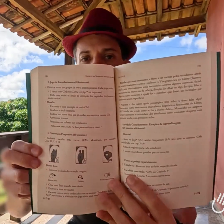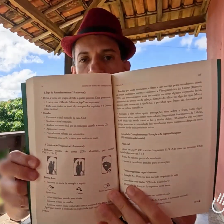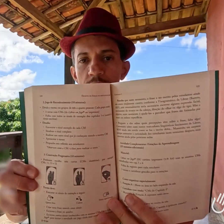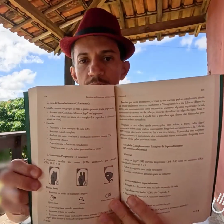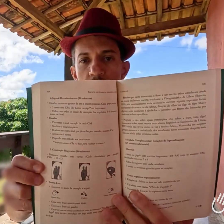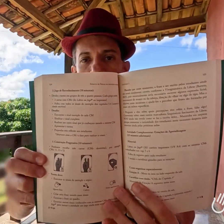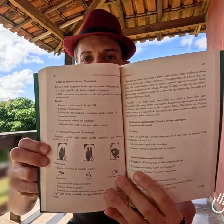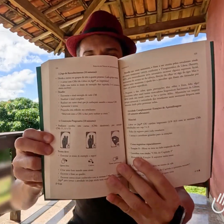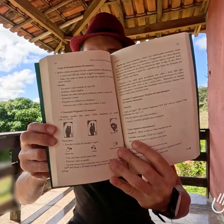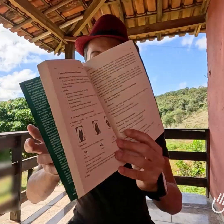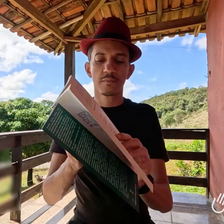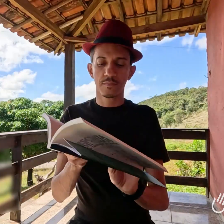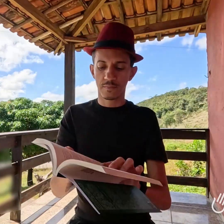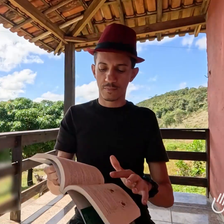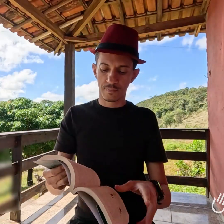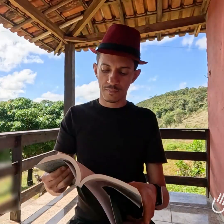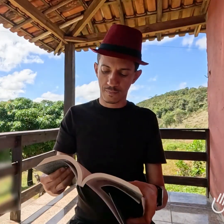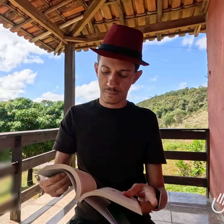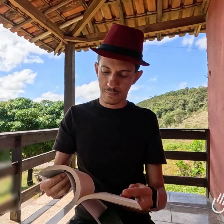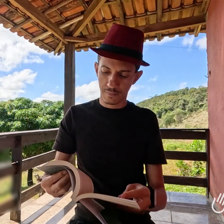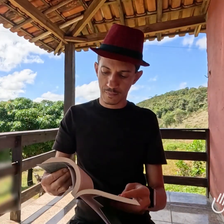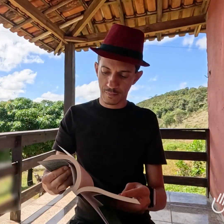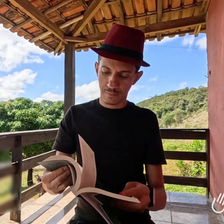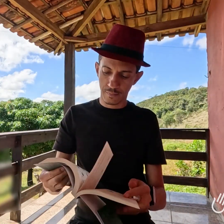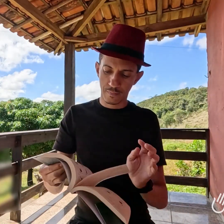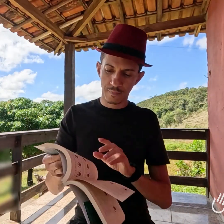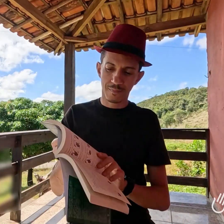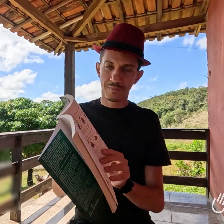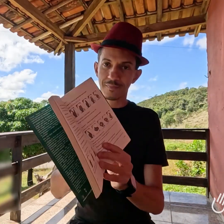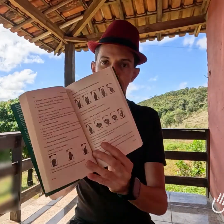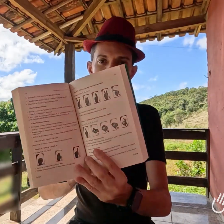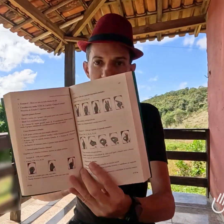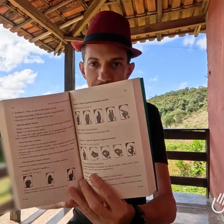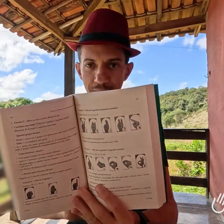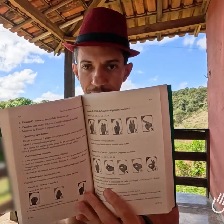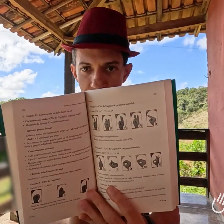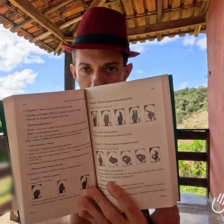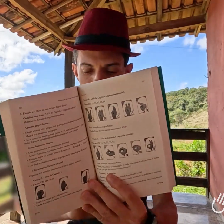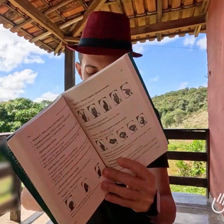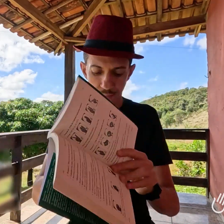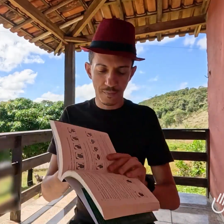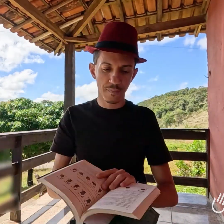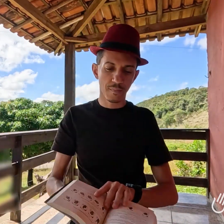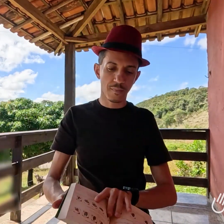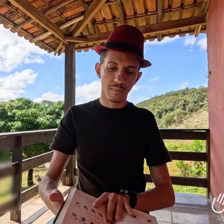Veja aqui. Aqui está orientando, mostra cartas do Libras em Jogo, percebe?